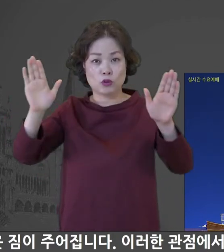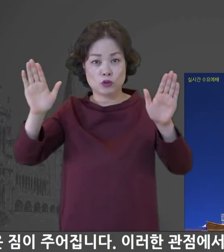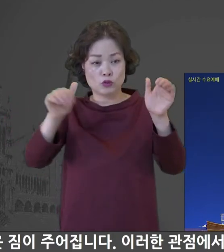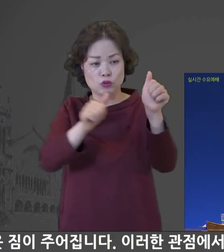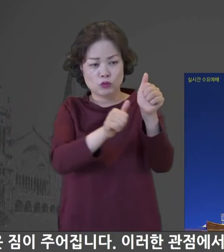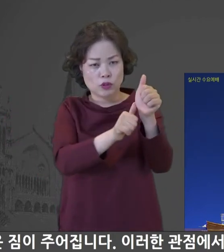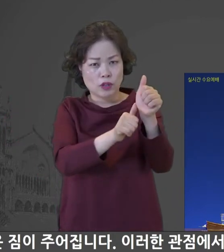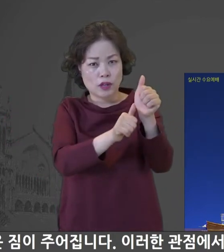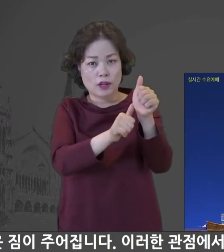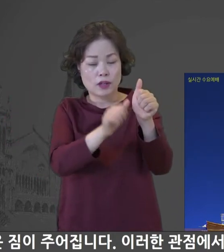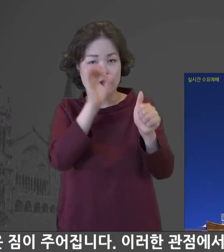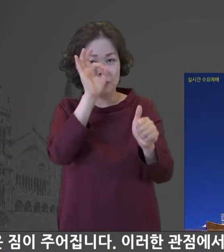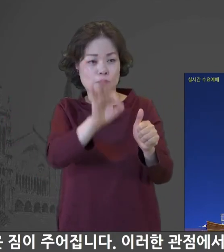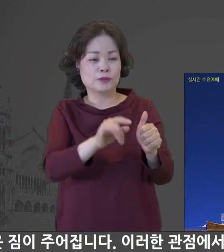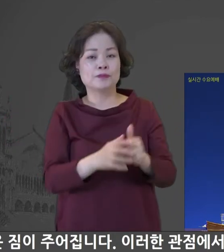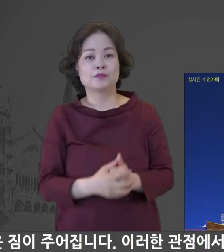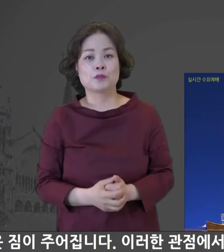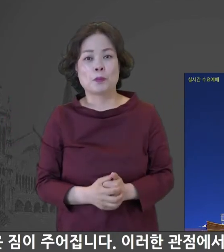수가 있습니다.